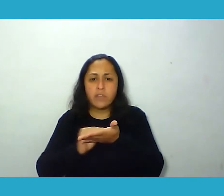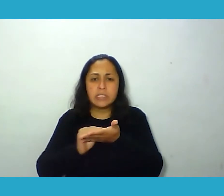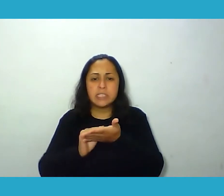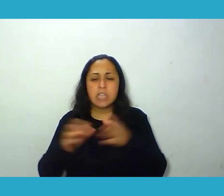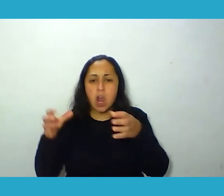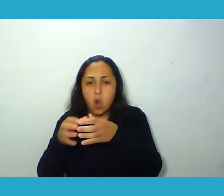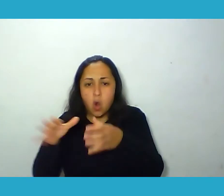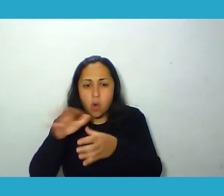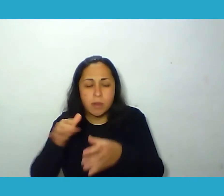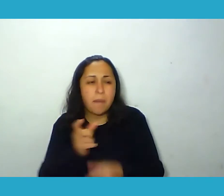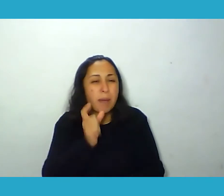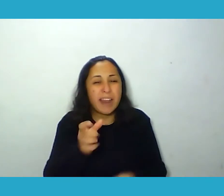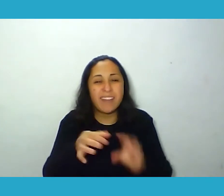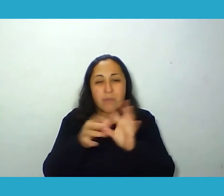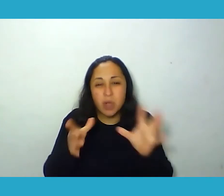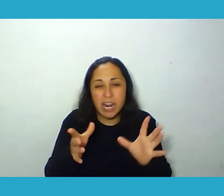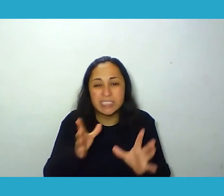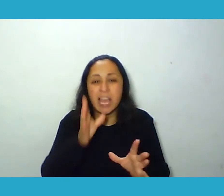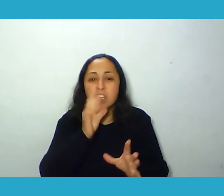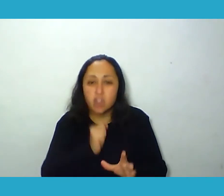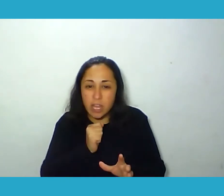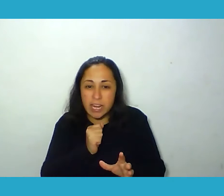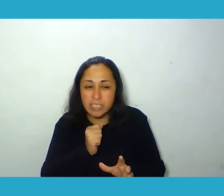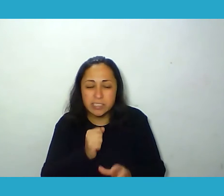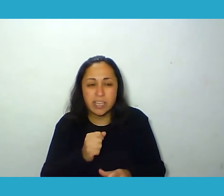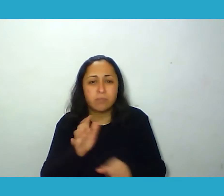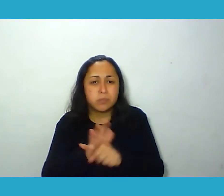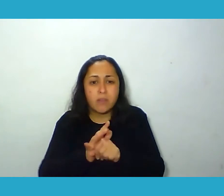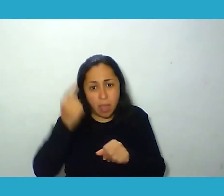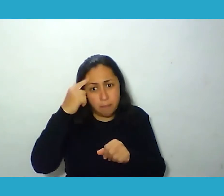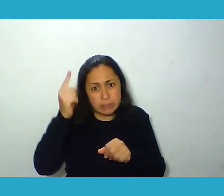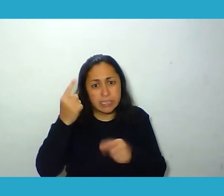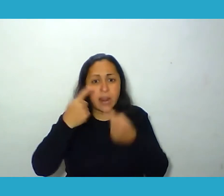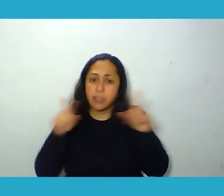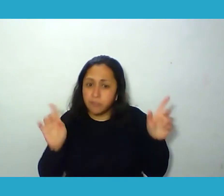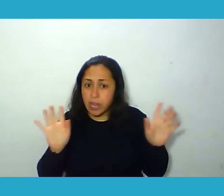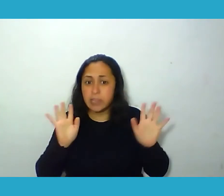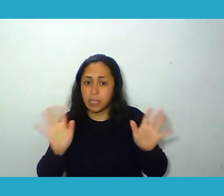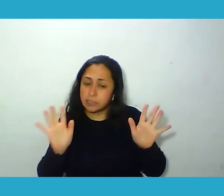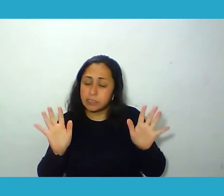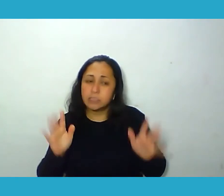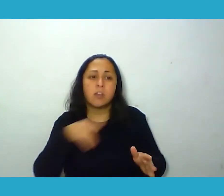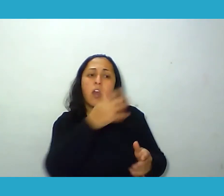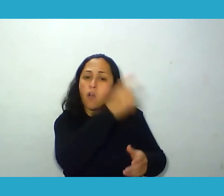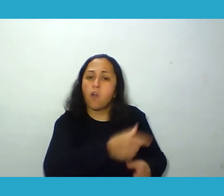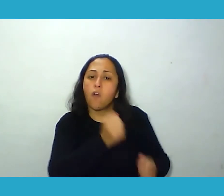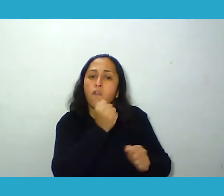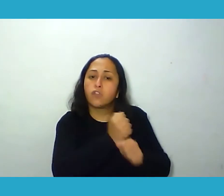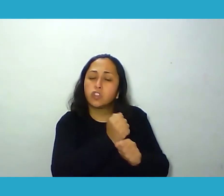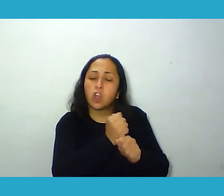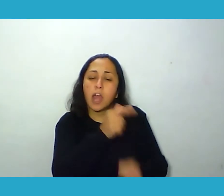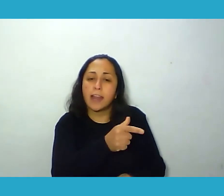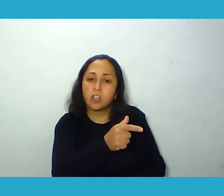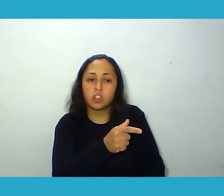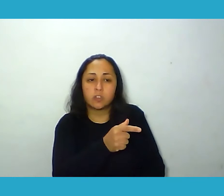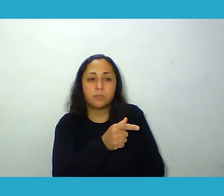que la democracia, la palabra democracia, la tolerancia hacia los que piensan diferente. Estos funcionarios